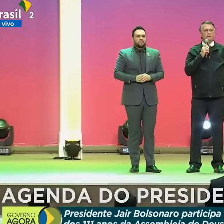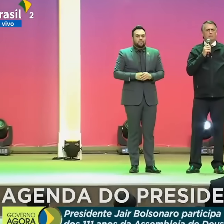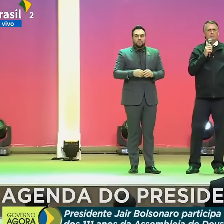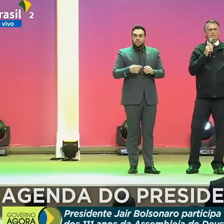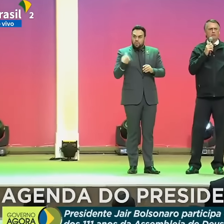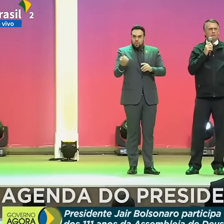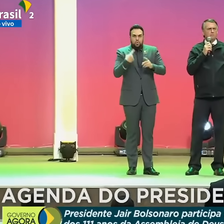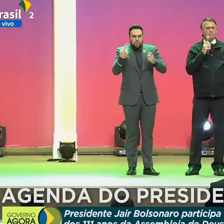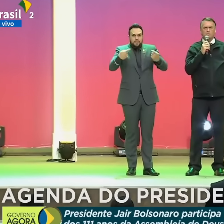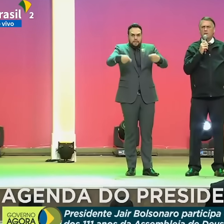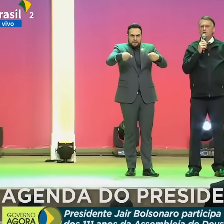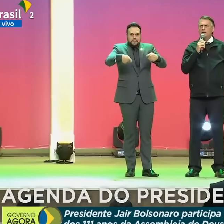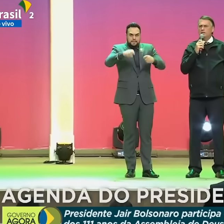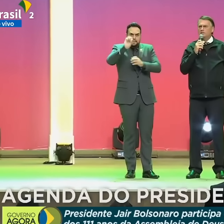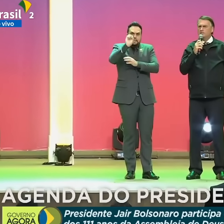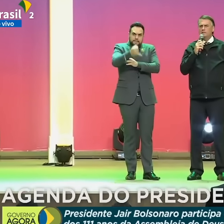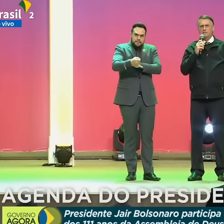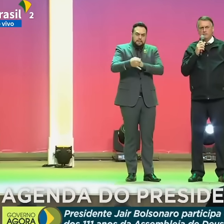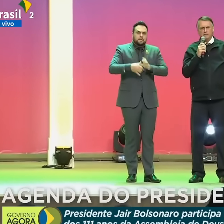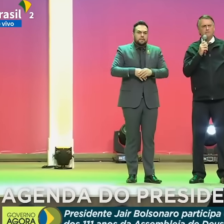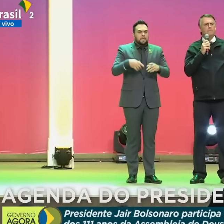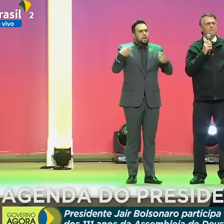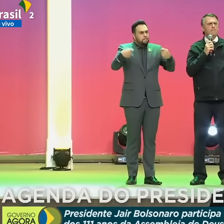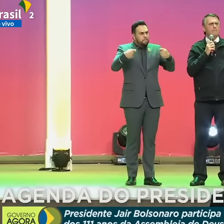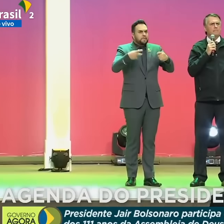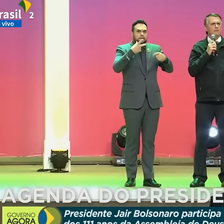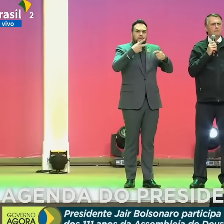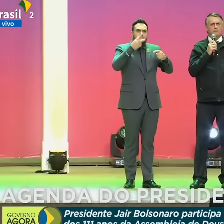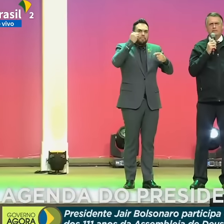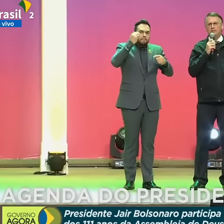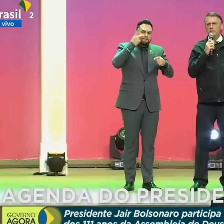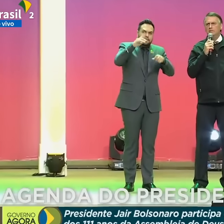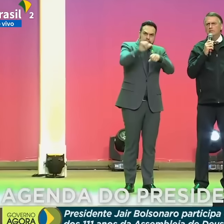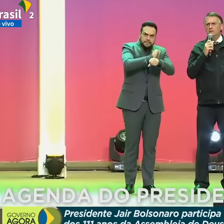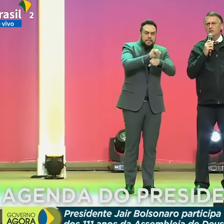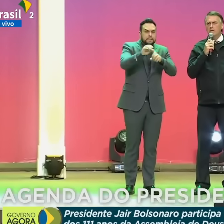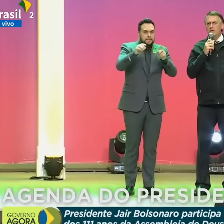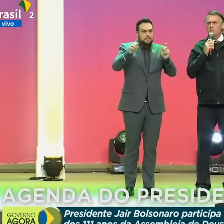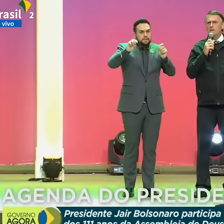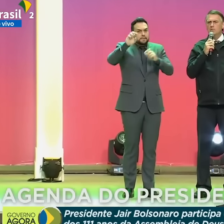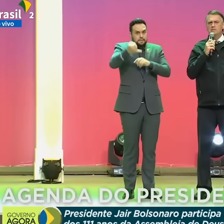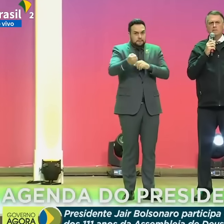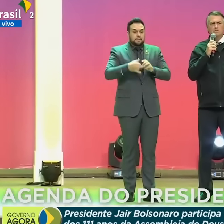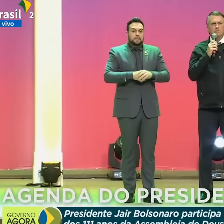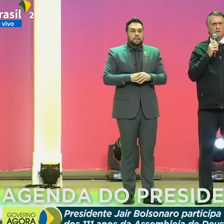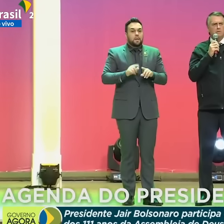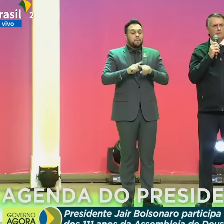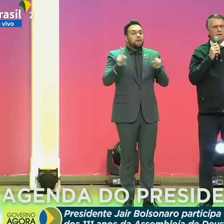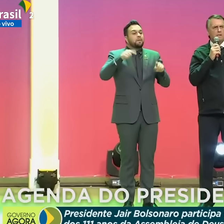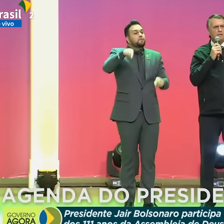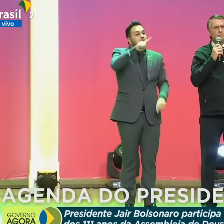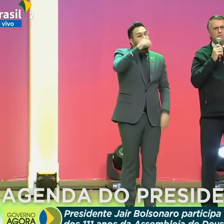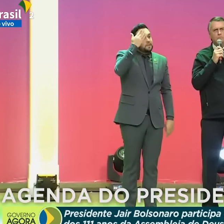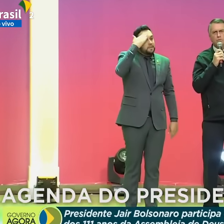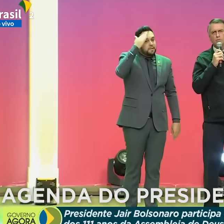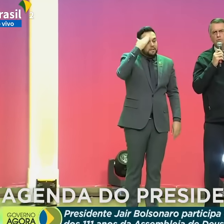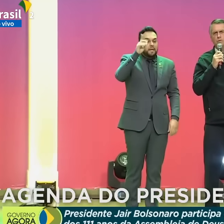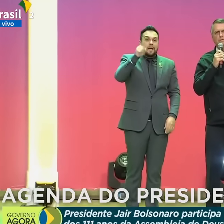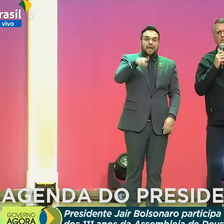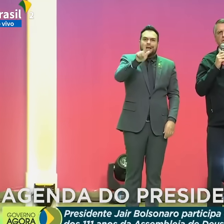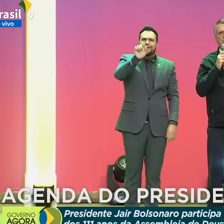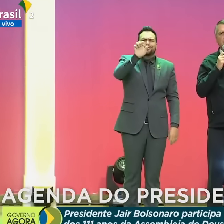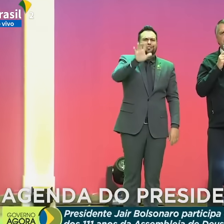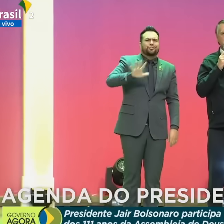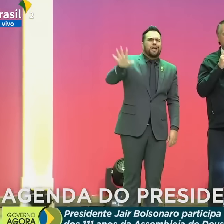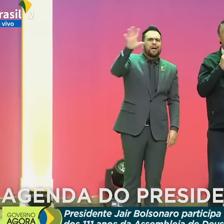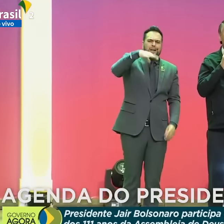devemos buscar alternativas, sim, mas entendo, é uma questão que acontece no mundo